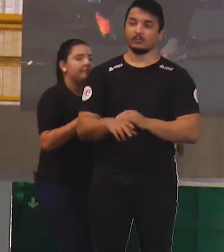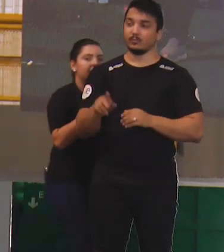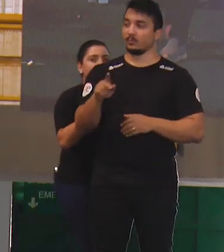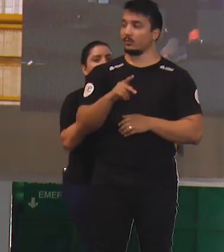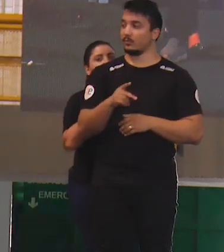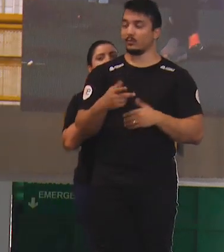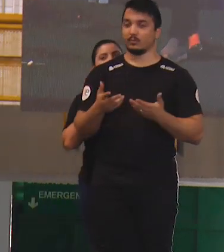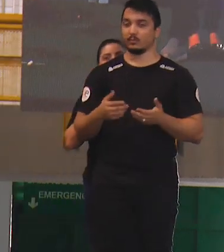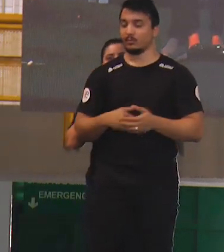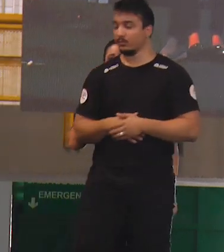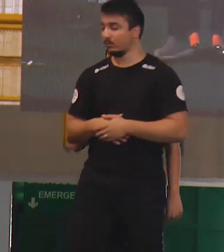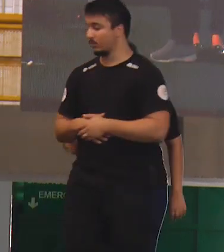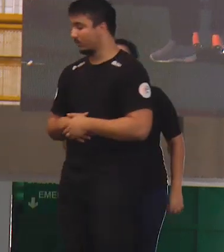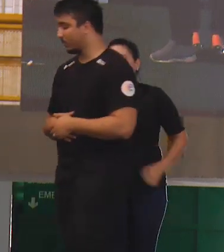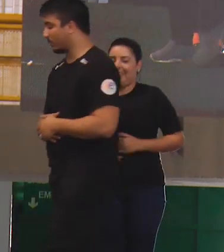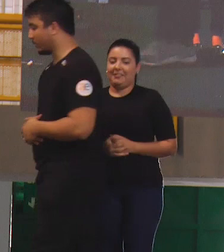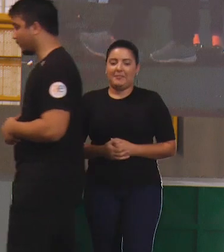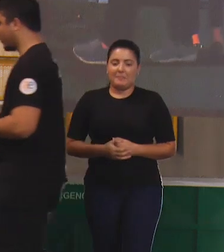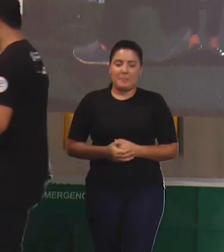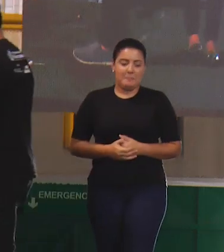Professor, fala de quem?